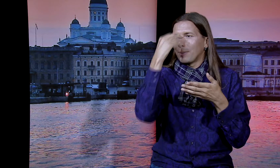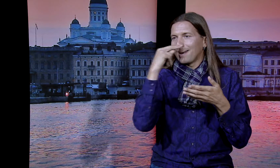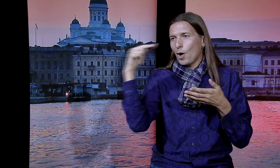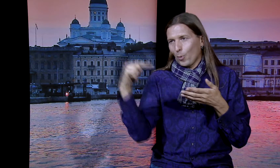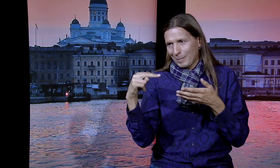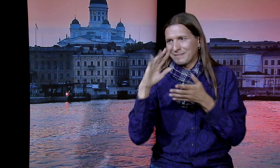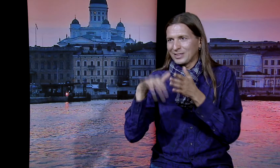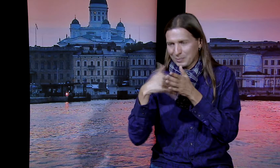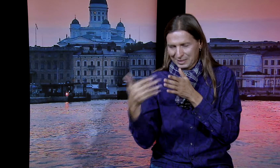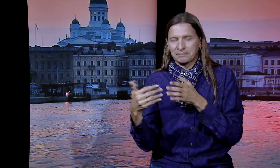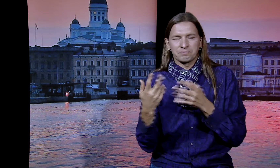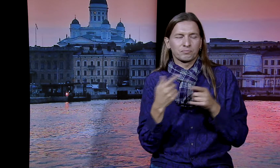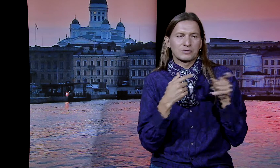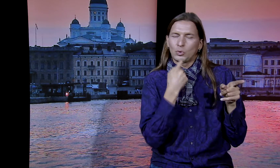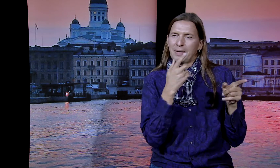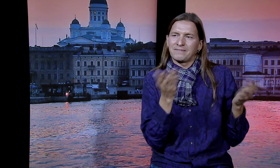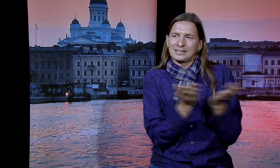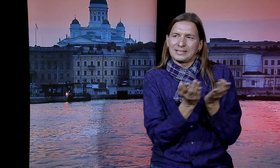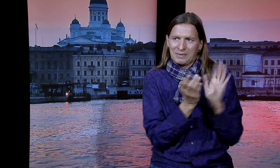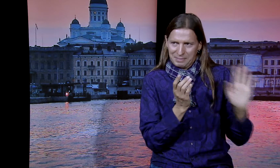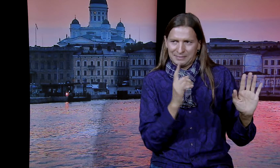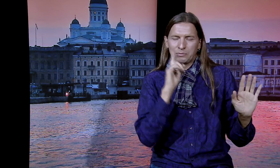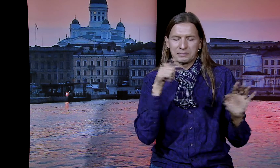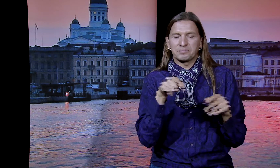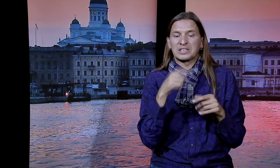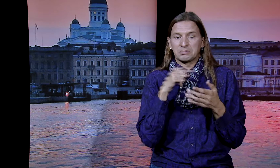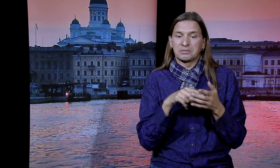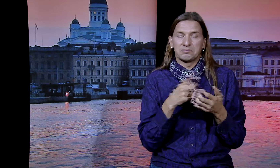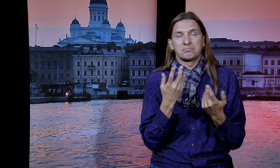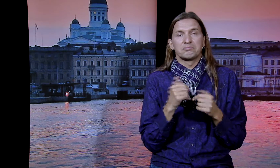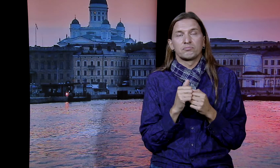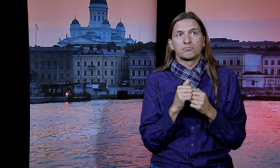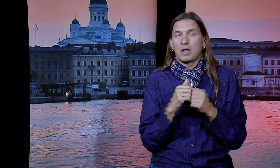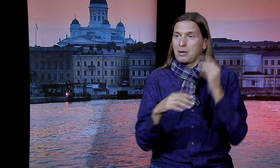Tässä viittomakielinen viittomajärjestys on erilainen kuin suomen kielessä.